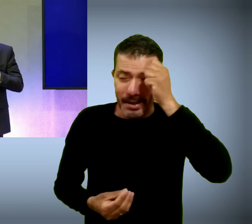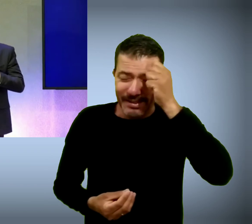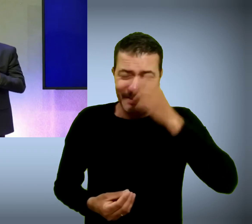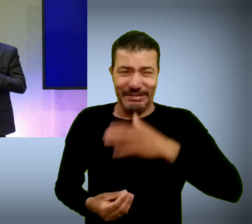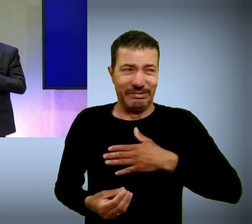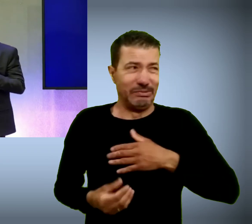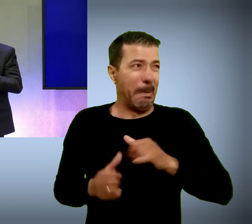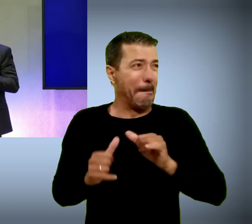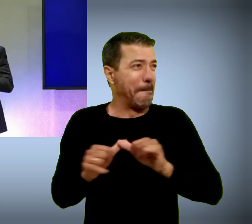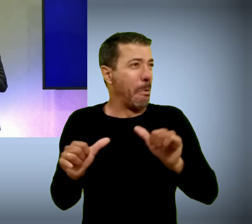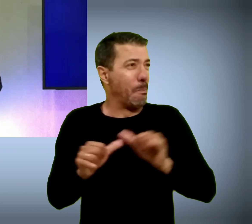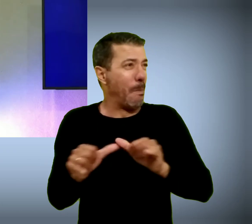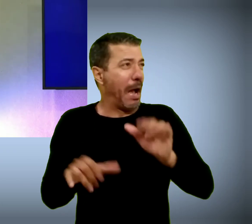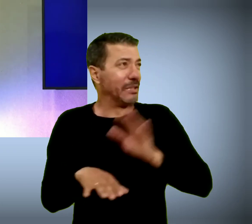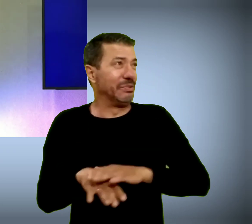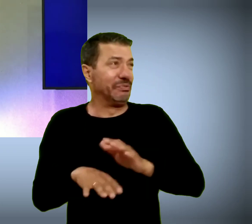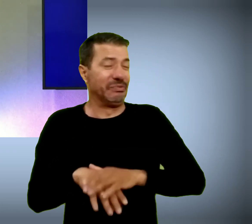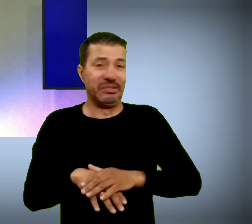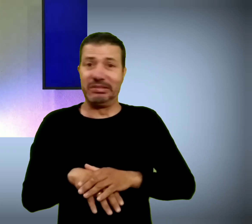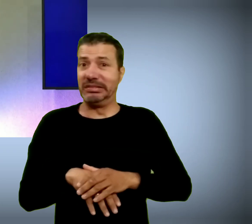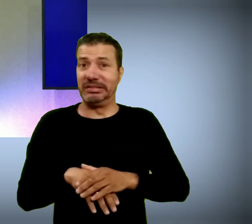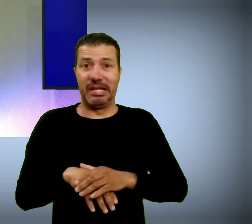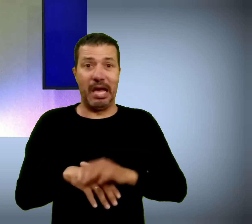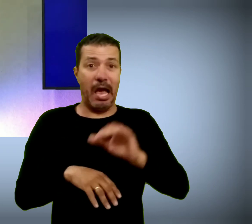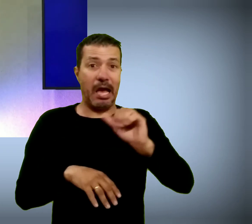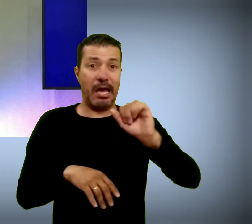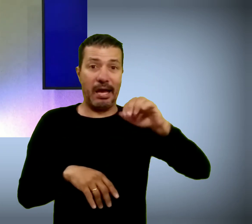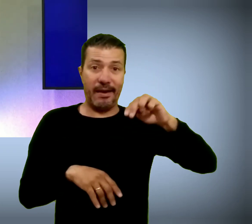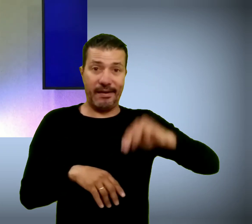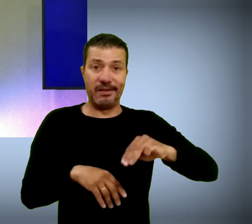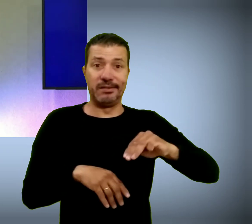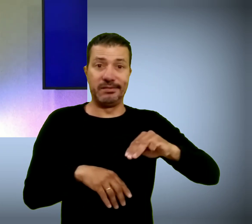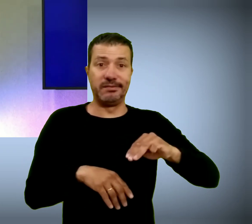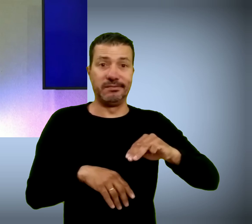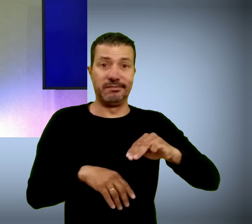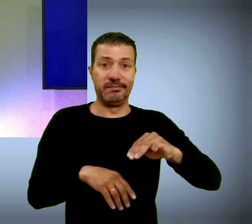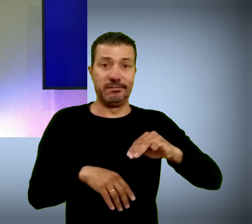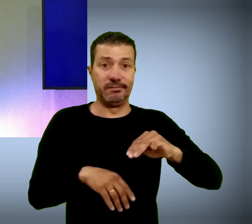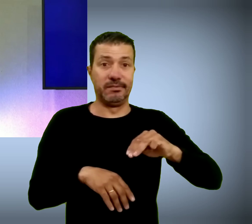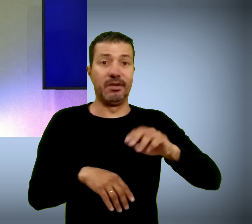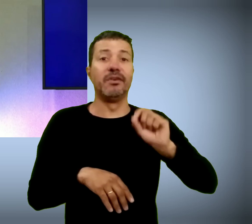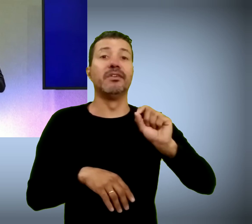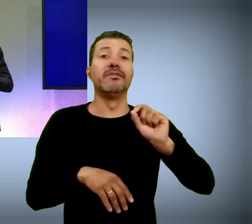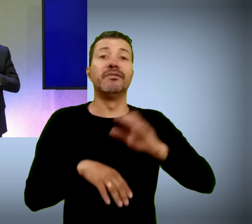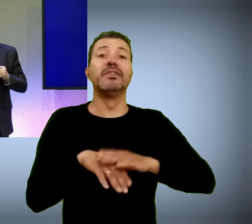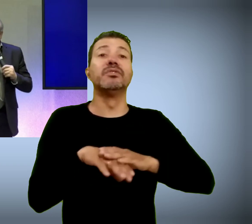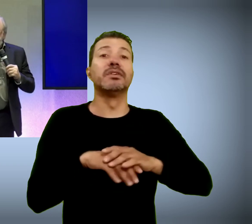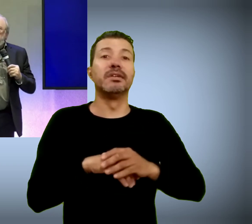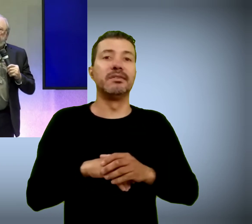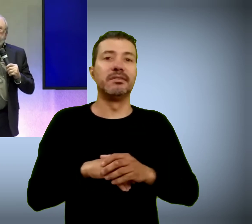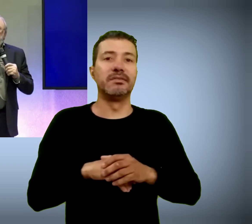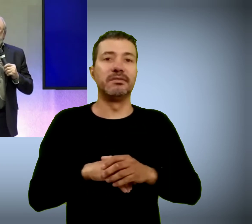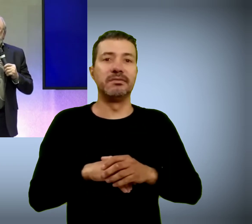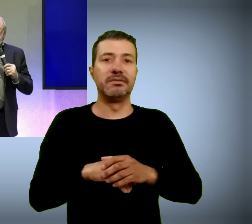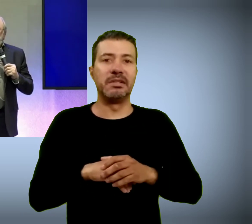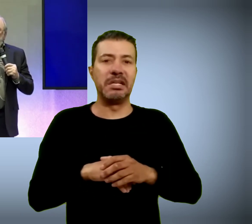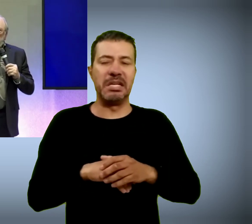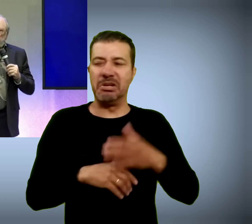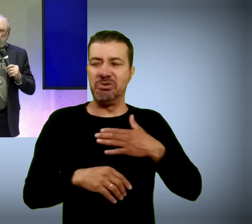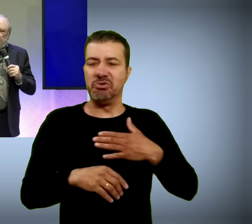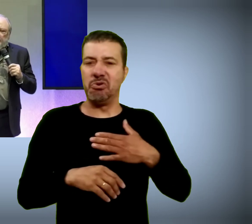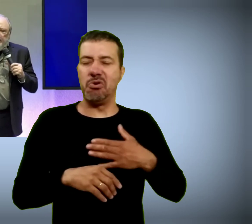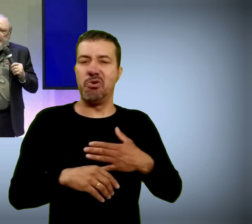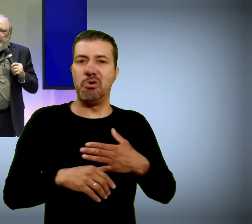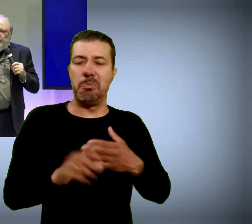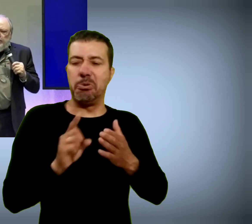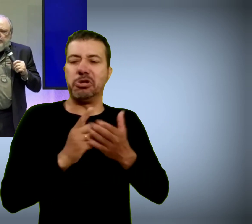uma bobagem. Mas não foi isso que Caim fez, não é? Ele disse que não era guardador do seu